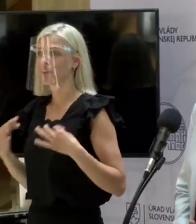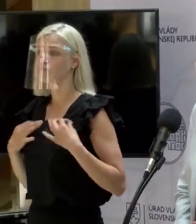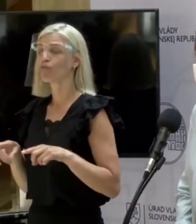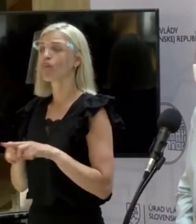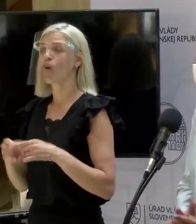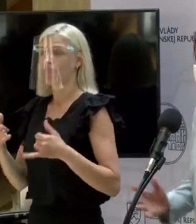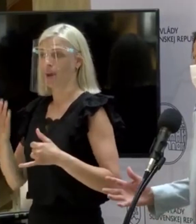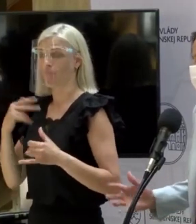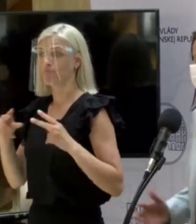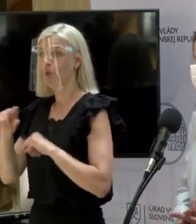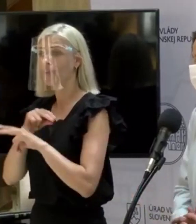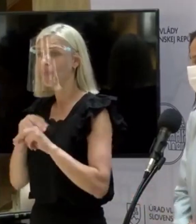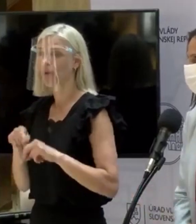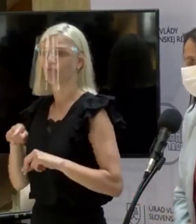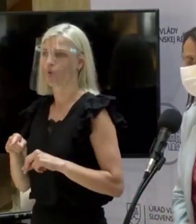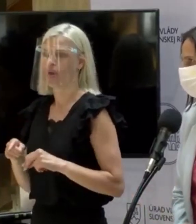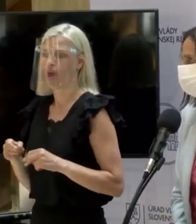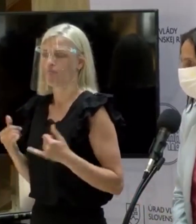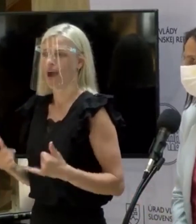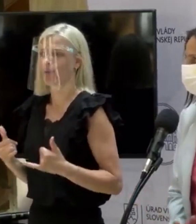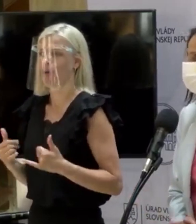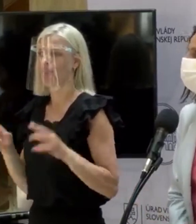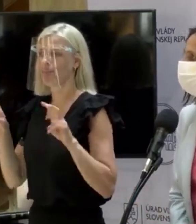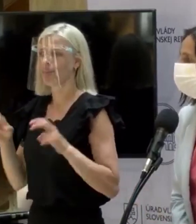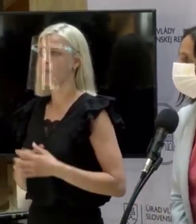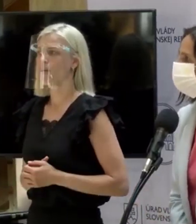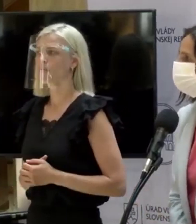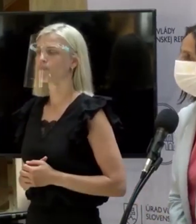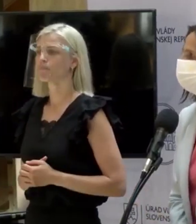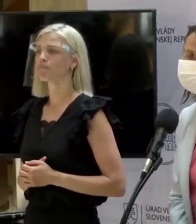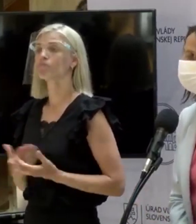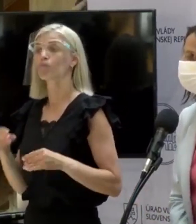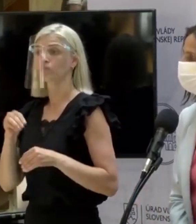aj teraz sme mali o tom debatu a je to aktuálna téma, o ktorej sa rozprávame.